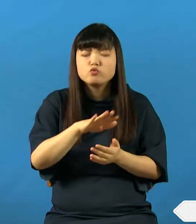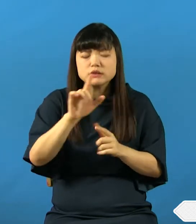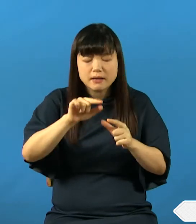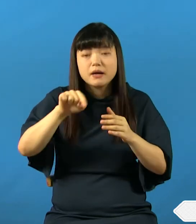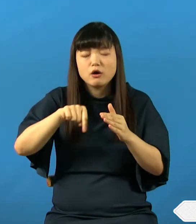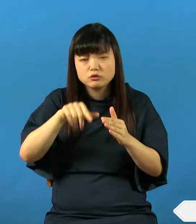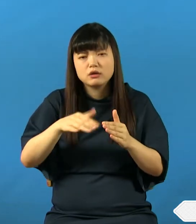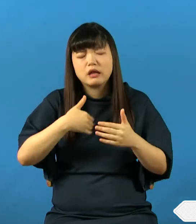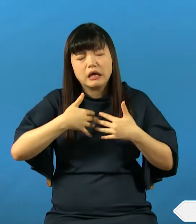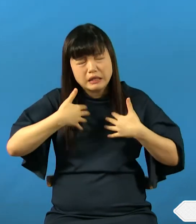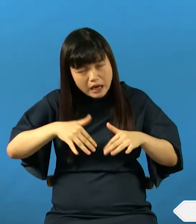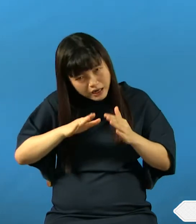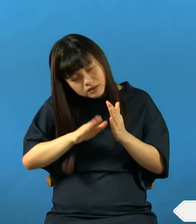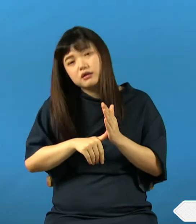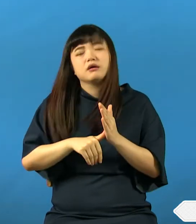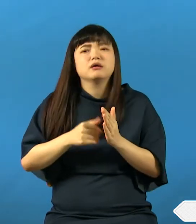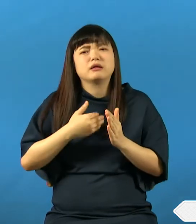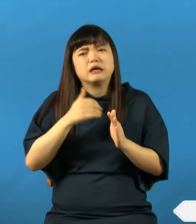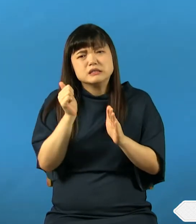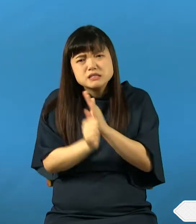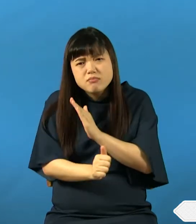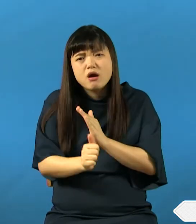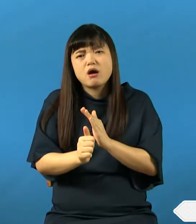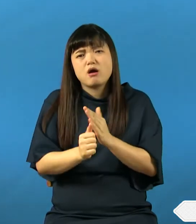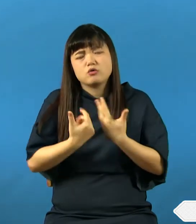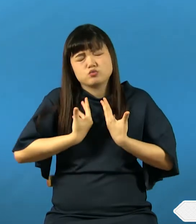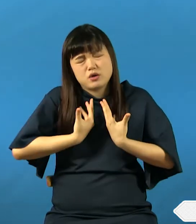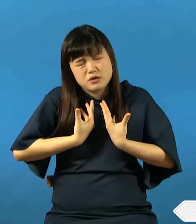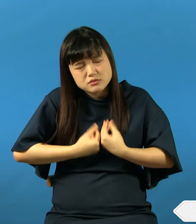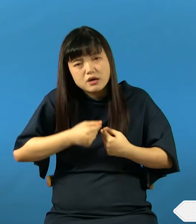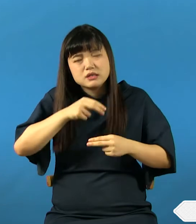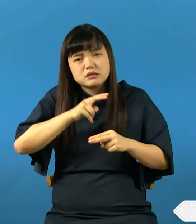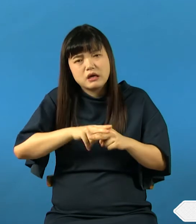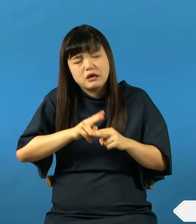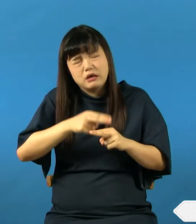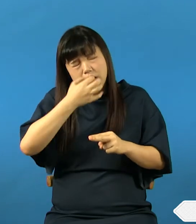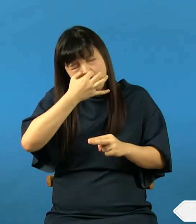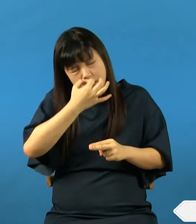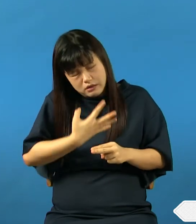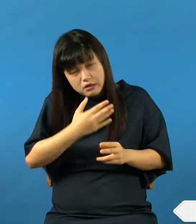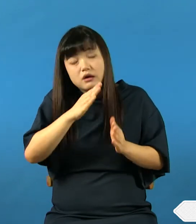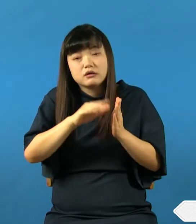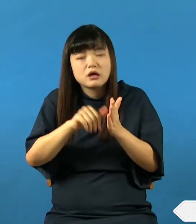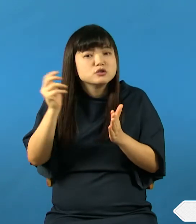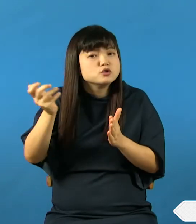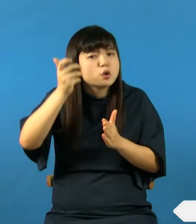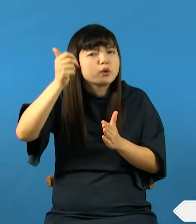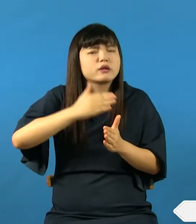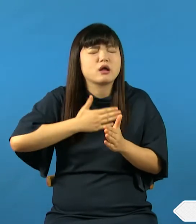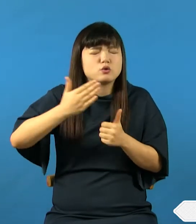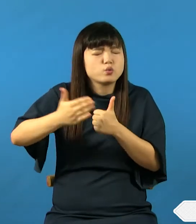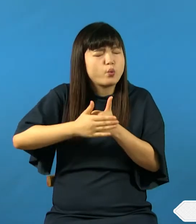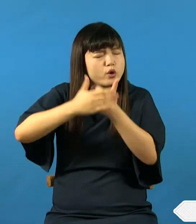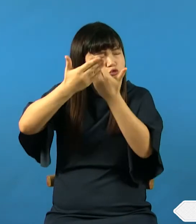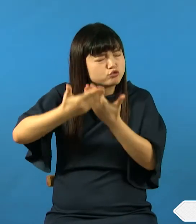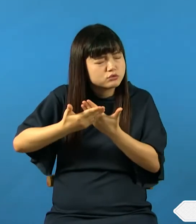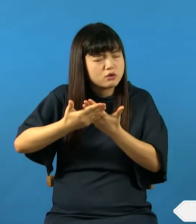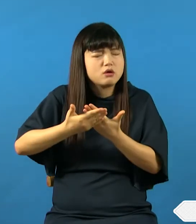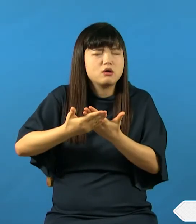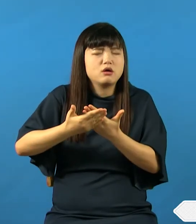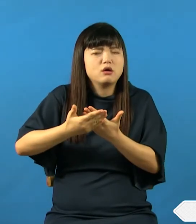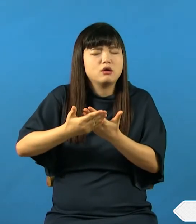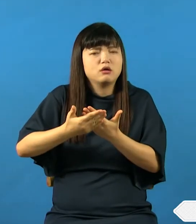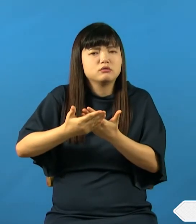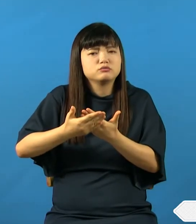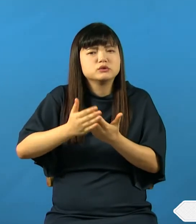우리 삶 속에서 내가 연약할 때에, 내가 실패와 좌절의 자리에서 몸부림칠 때에 성령께서 나를 도와주시는